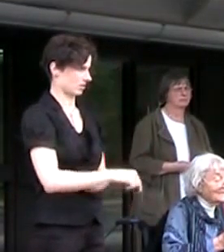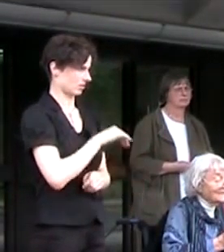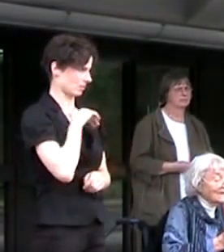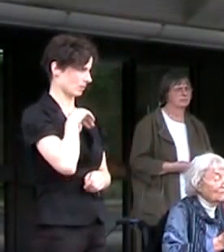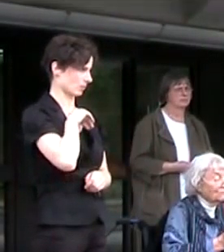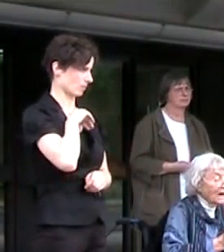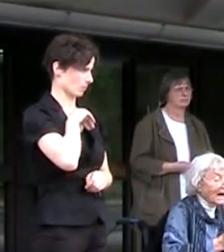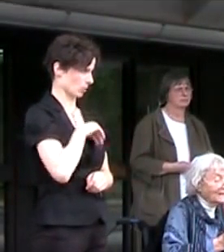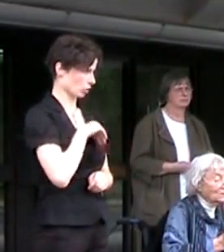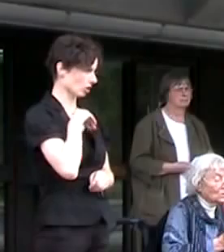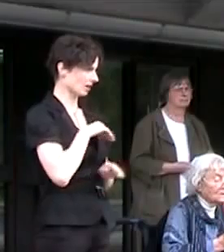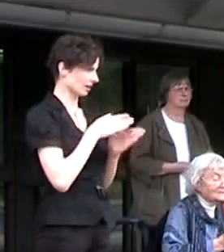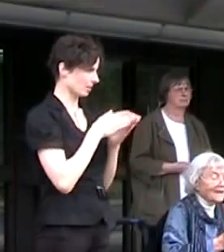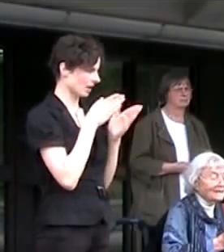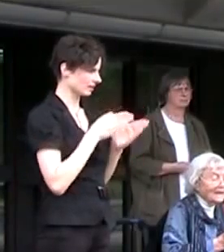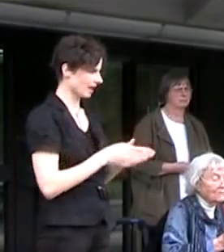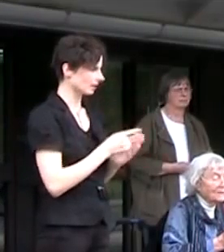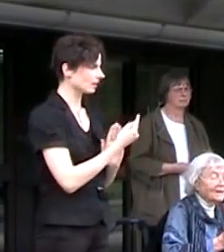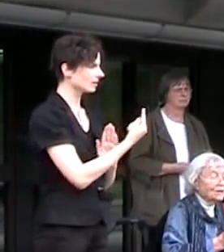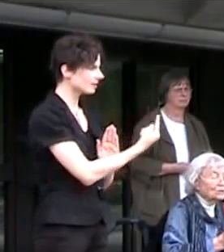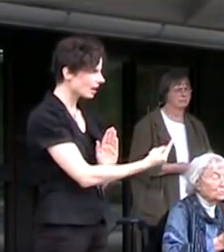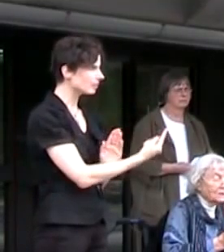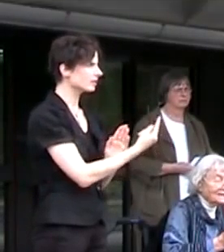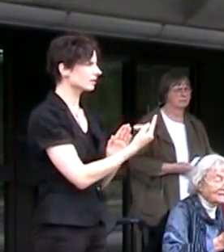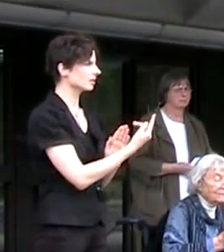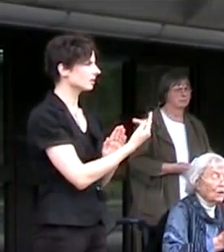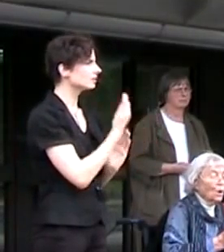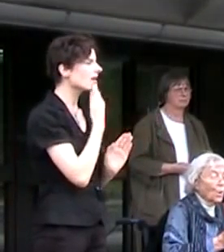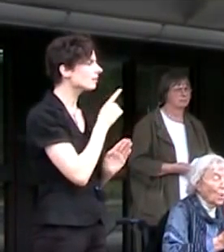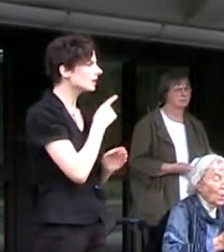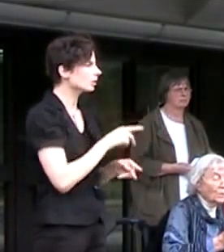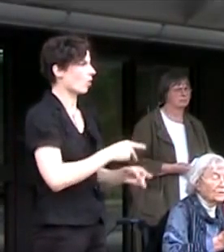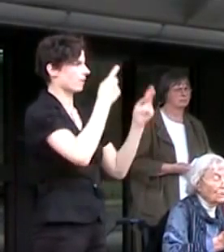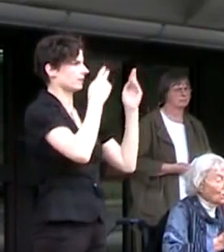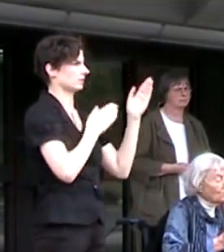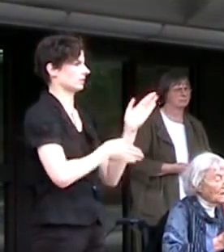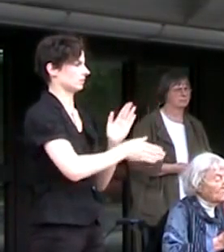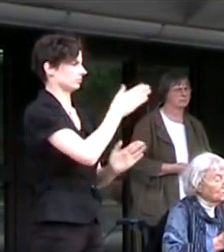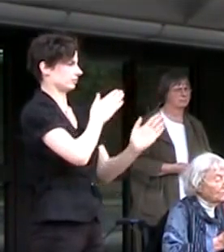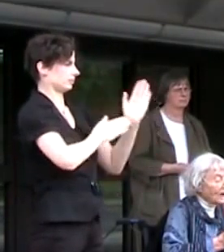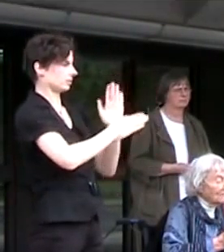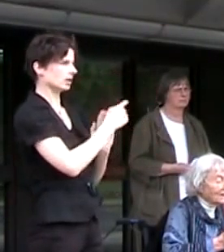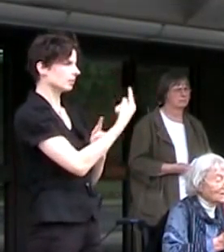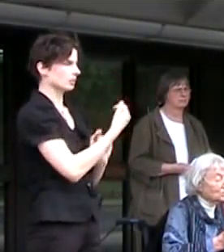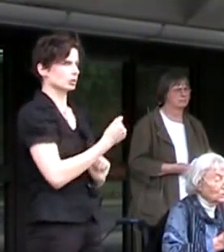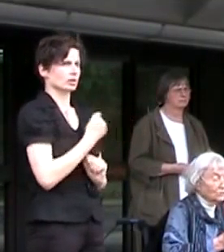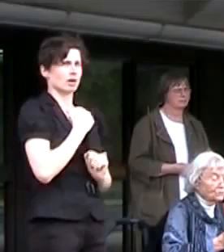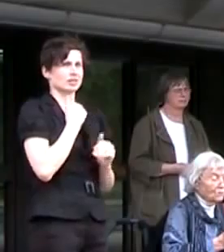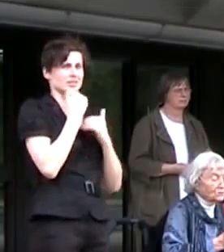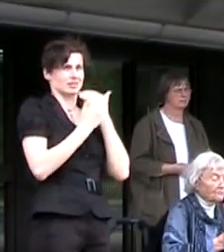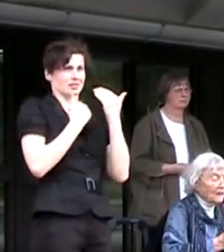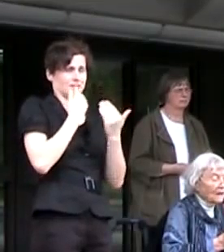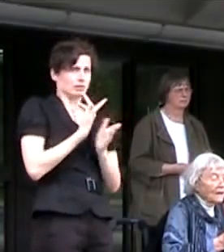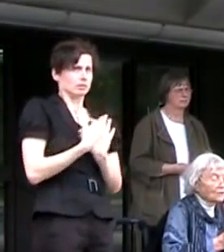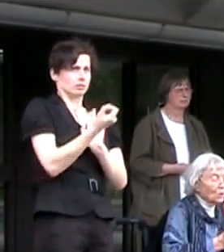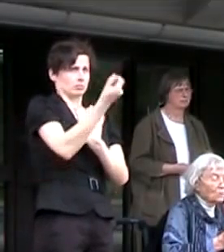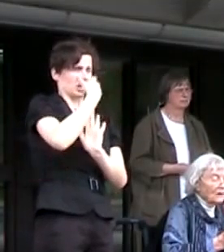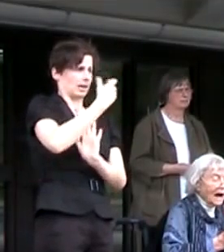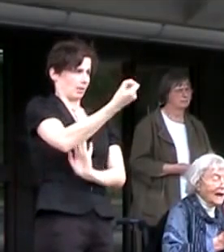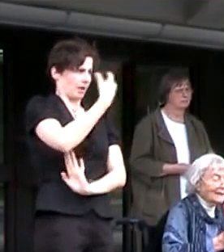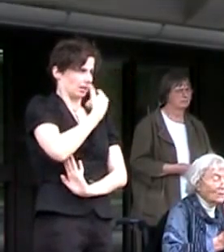ihr sie tief beeindruckendes Erleben sprechen, ohne noch mehr Psychopharmaka schlucken zu müssen.